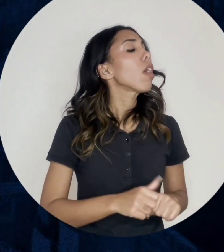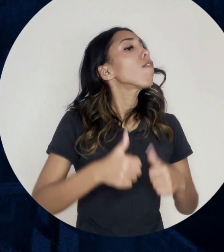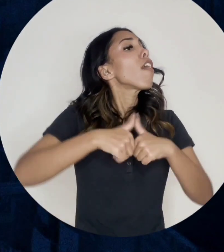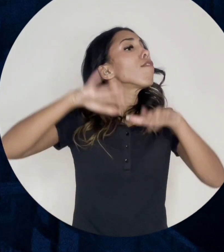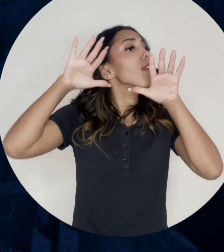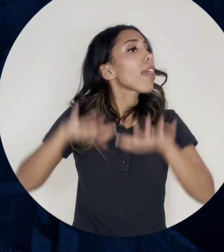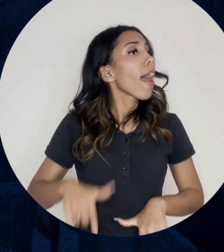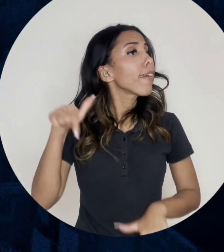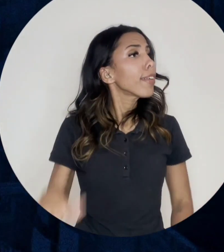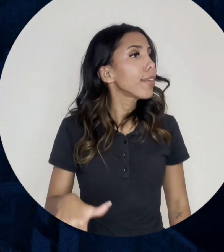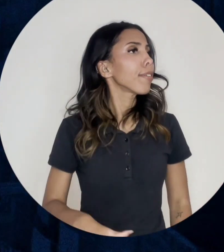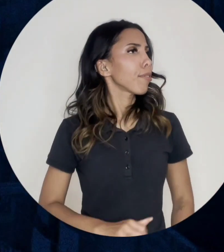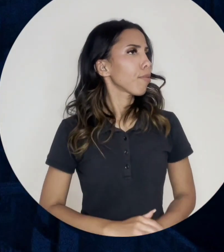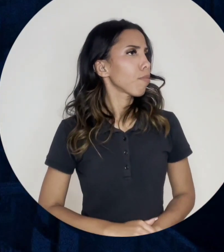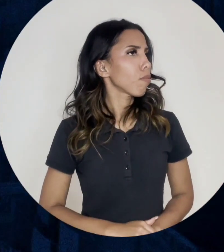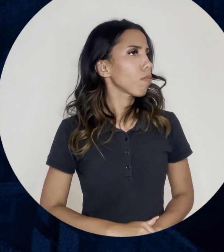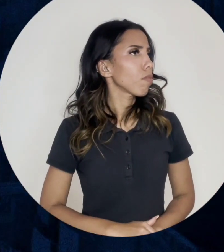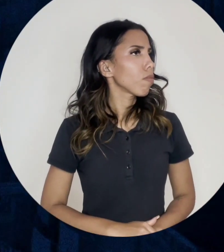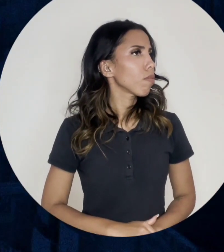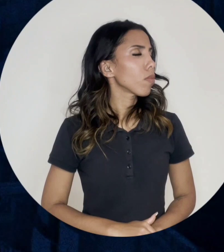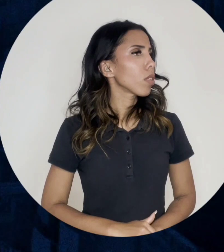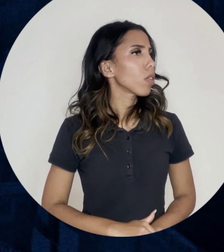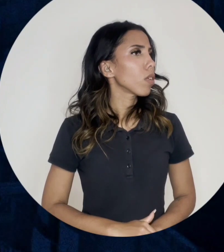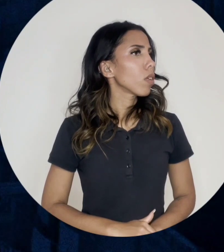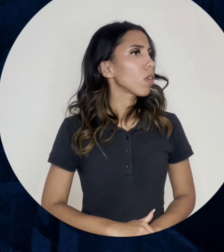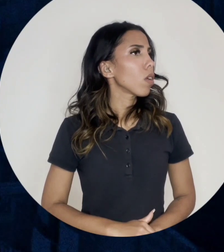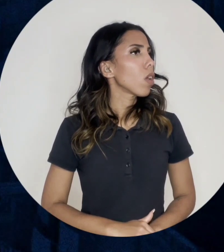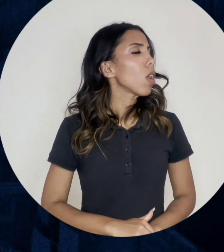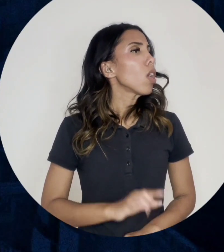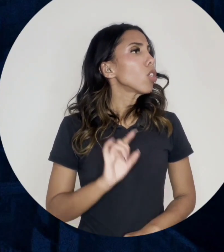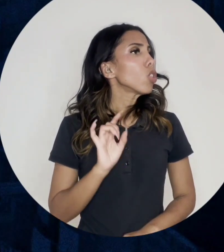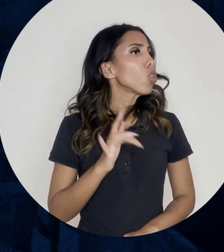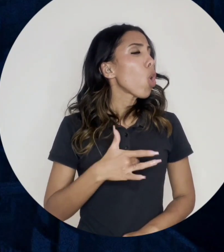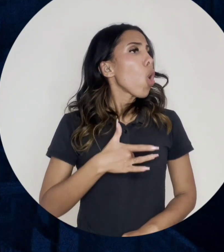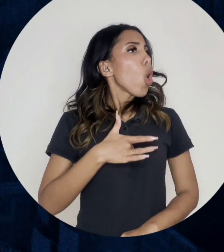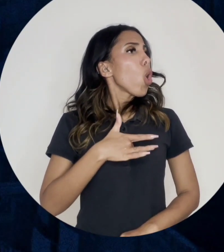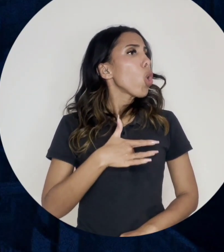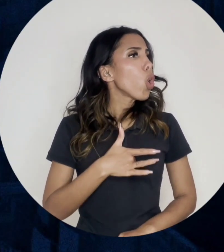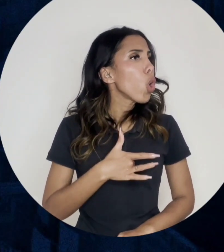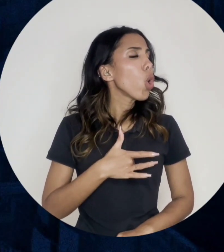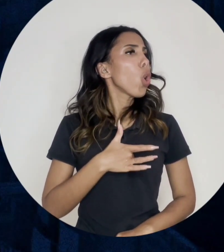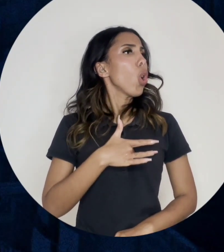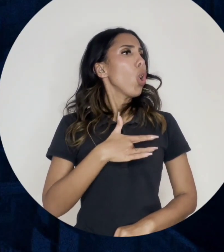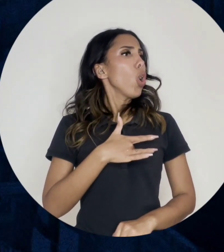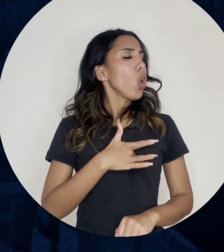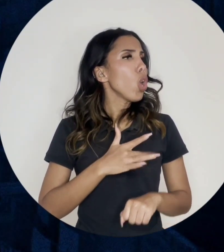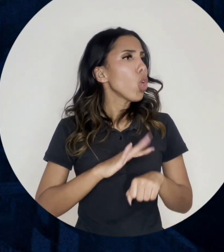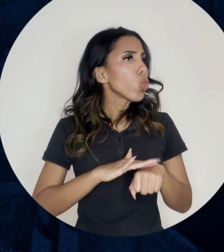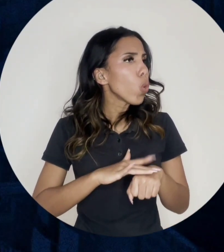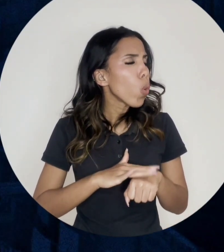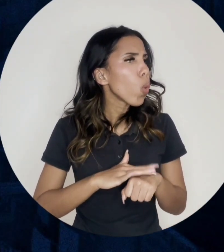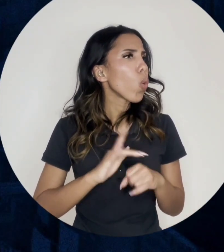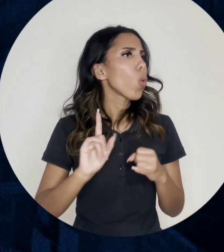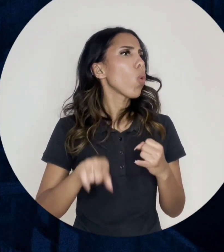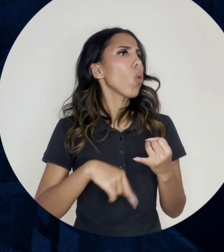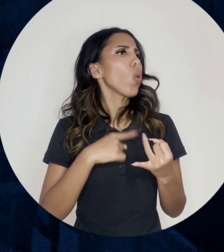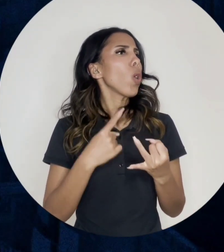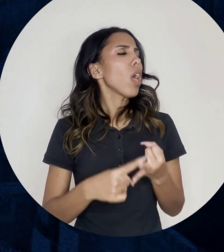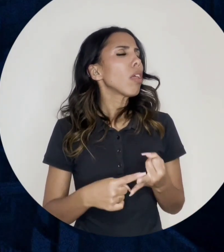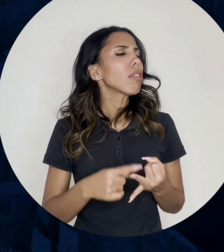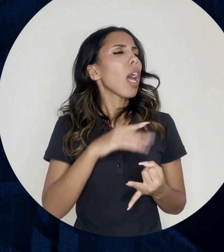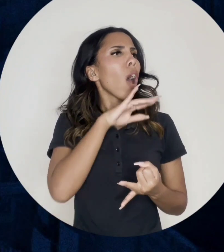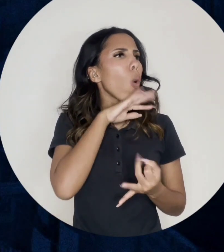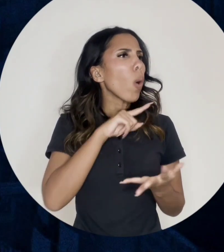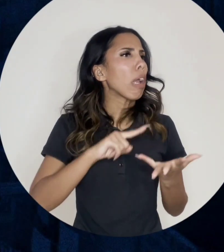aqui. Eu não posso mandar porque ela não está só com tuberculose, ela está com doença clínica, está bastante